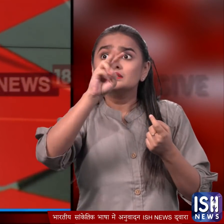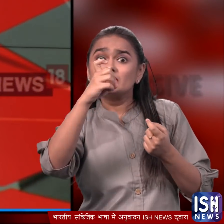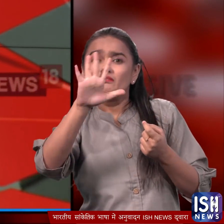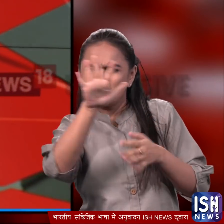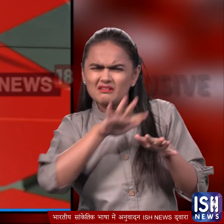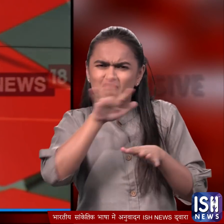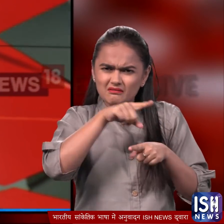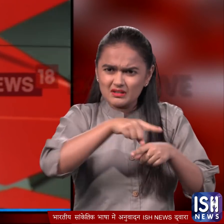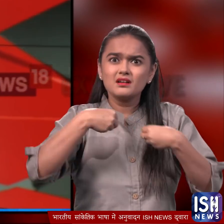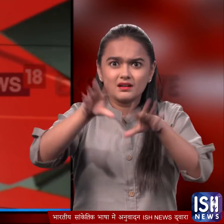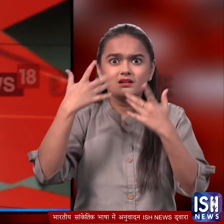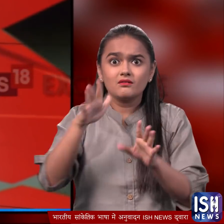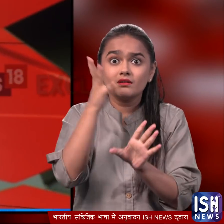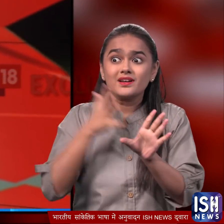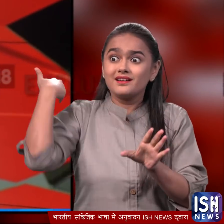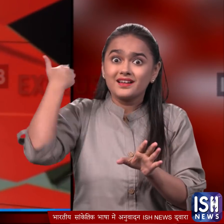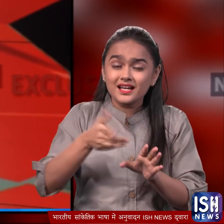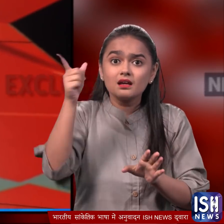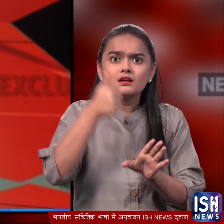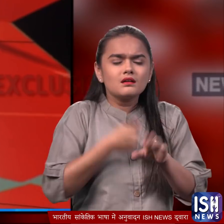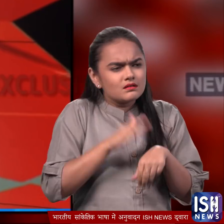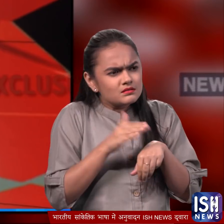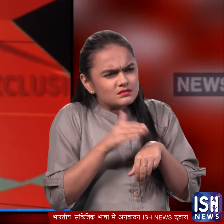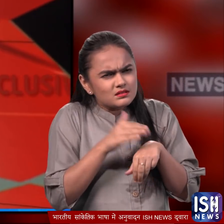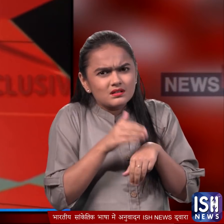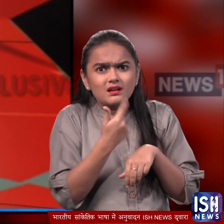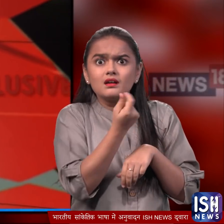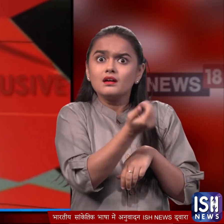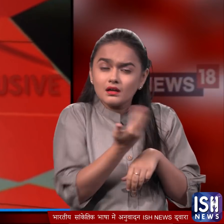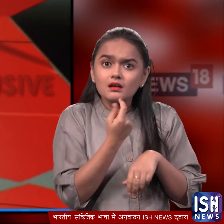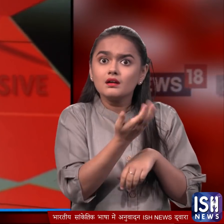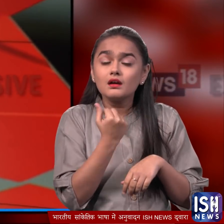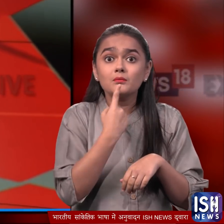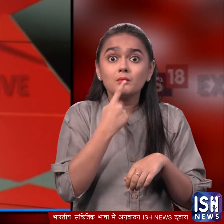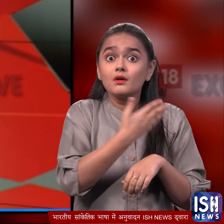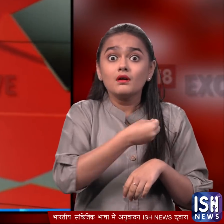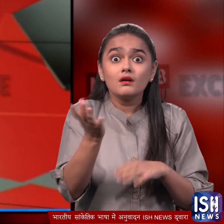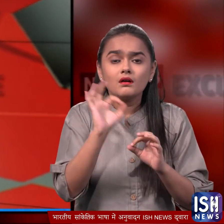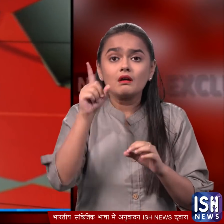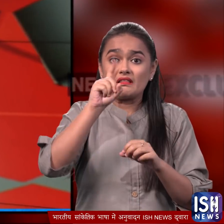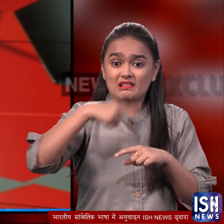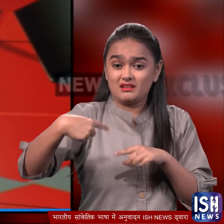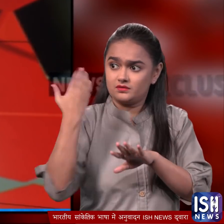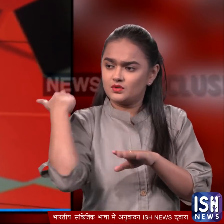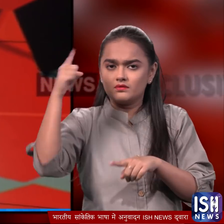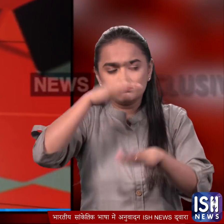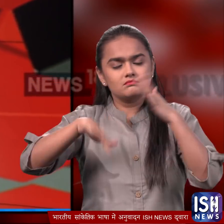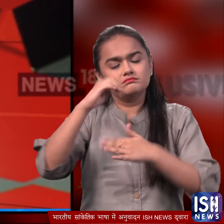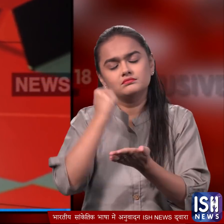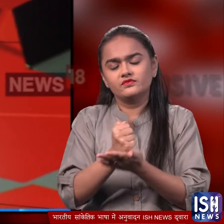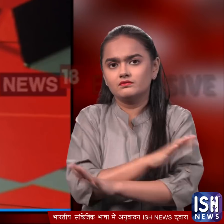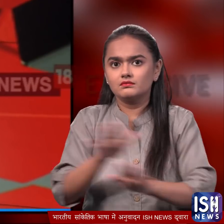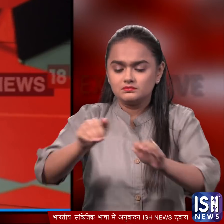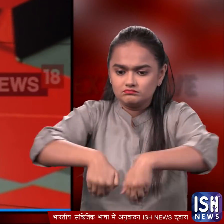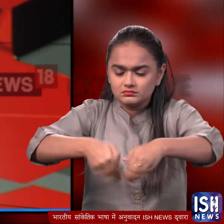और 5 साल से 6 गांवों के किसान जमीन का मुआवजा बढ़वाने के लिए धरने पर थे, जिन्होंने 10 दिन पहले समाधि लेने का अल्टीमेटम दिया और गड्ढे भी उसी